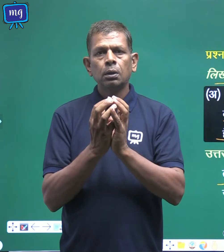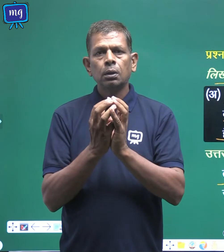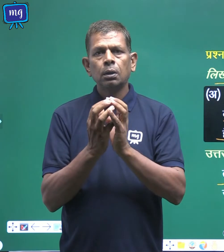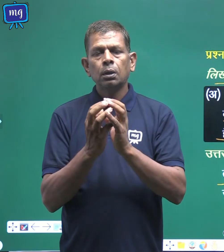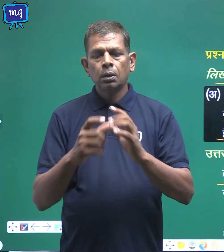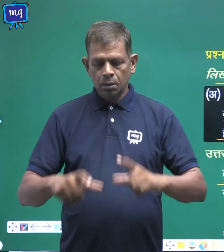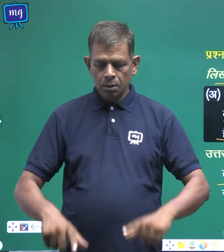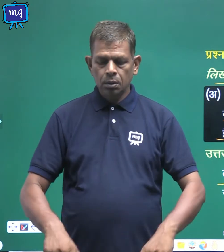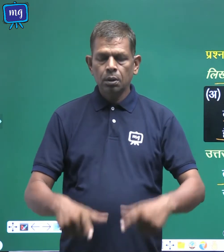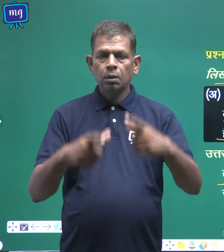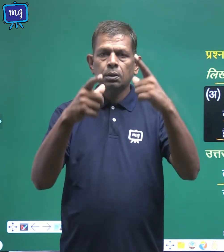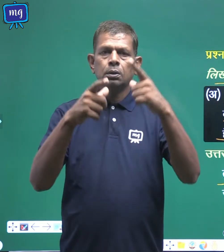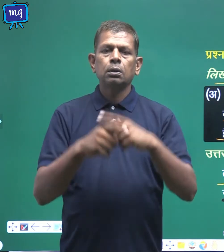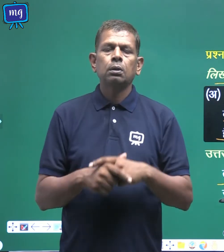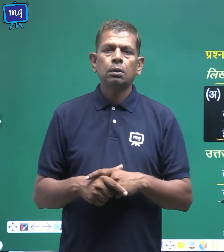तने भाग से